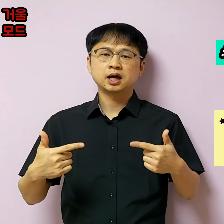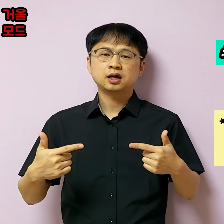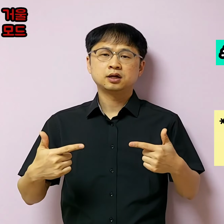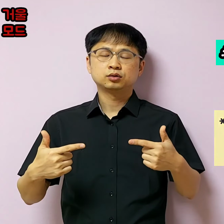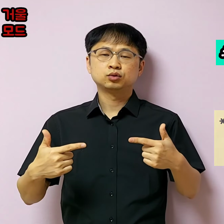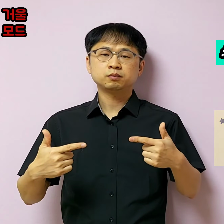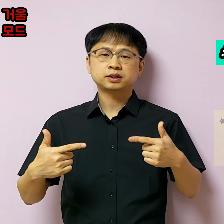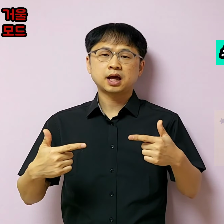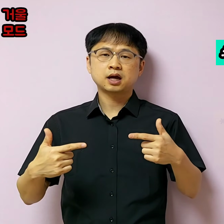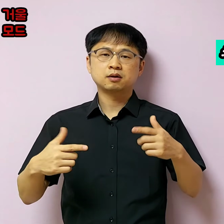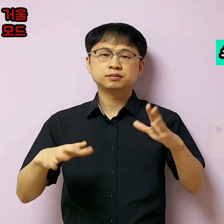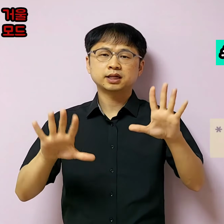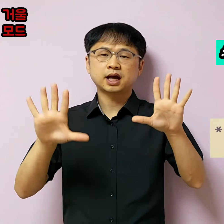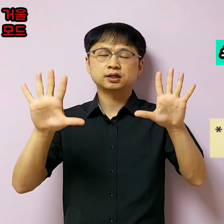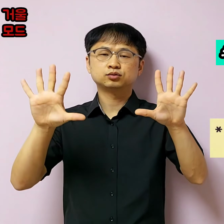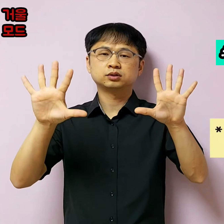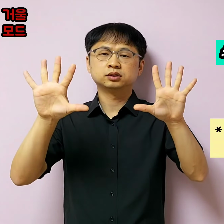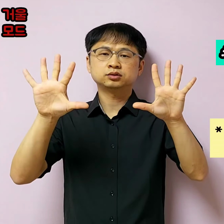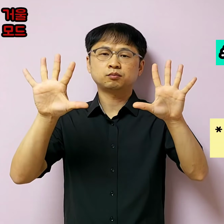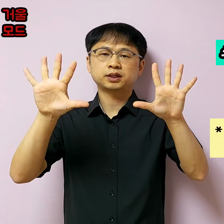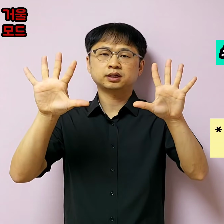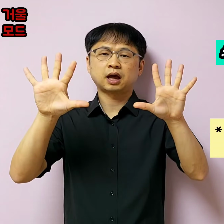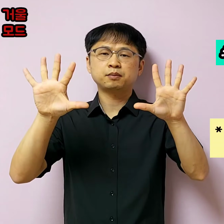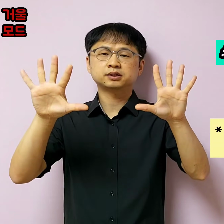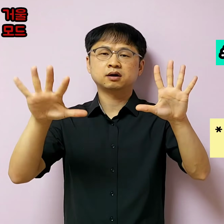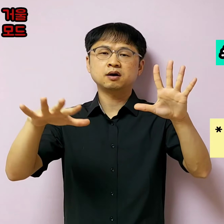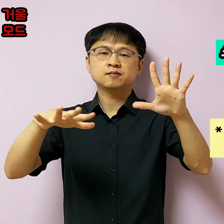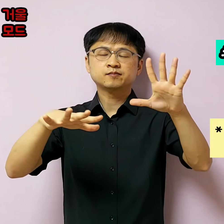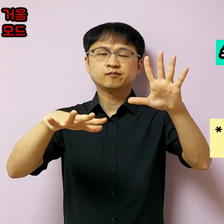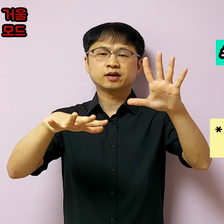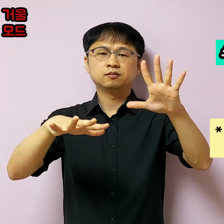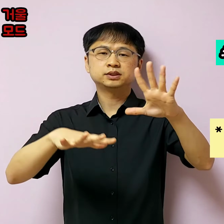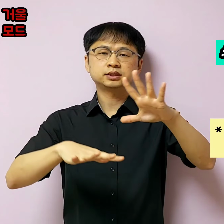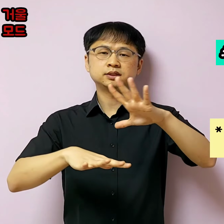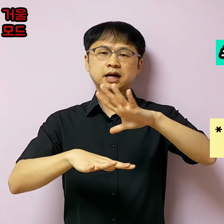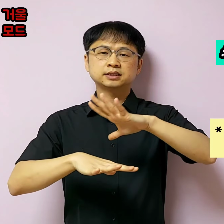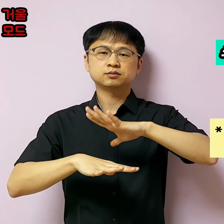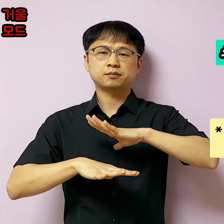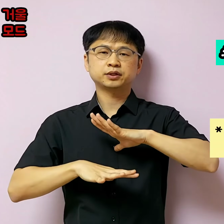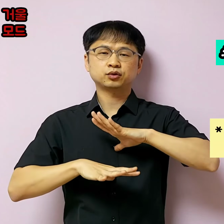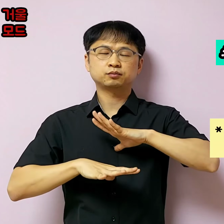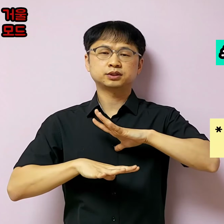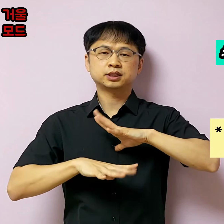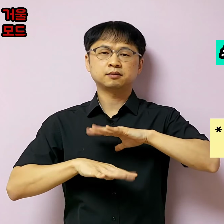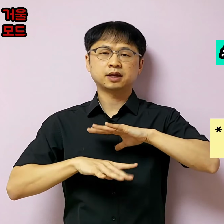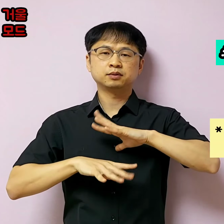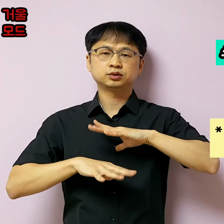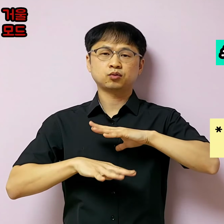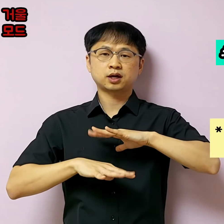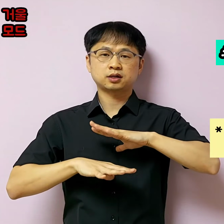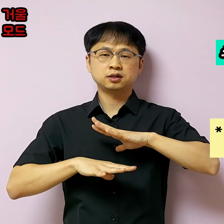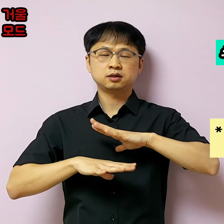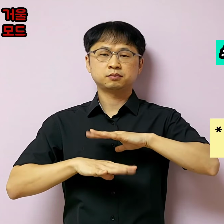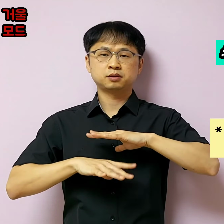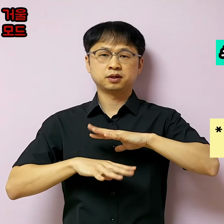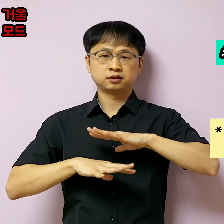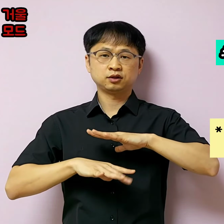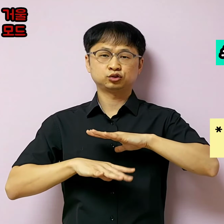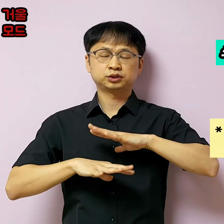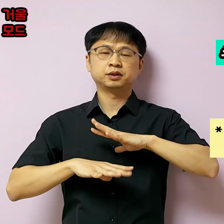언제나 두렵다 겁나다 하는 수어는 손바닥을 다 펴서 엄지를 가슴과 배 쪽에 붙인 다음 나머지 손가락을 벌벌